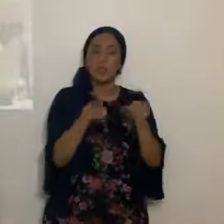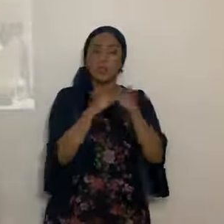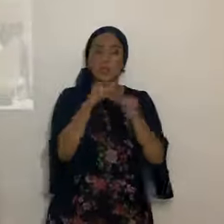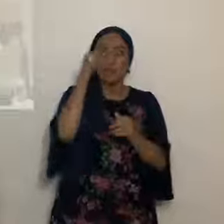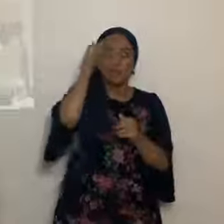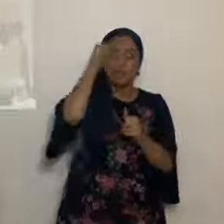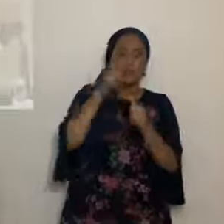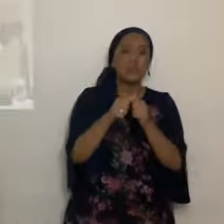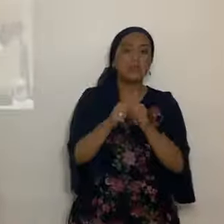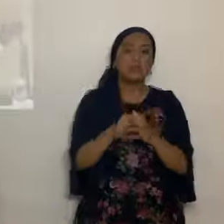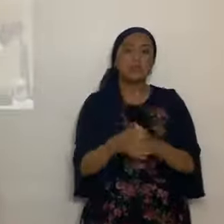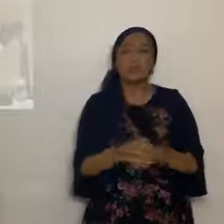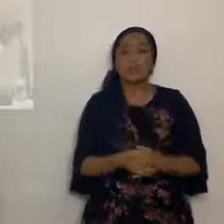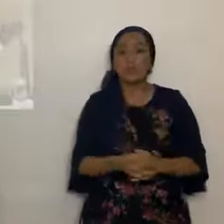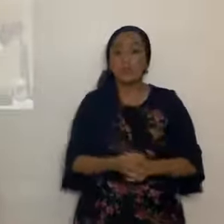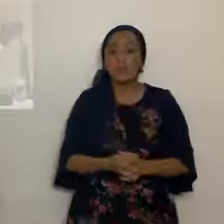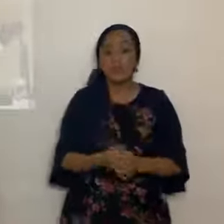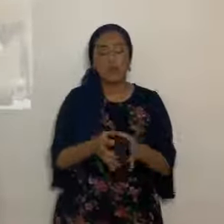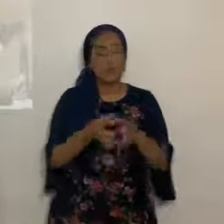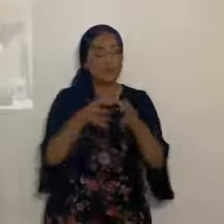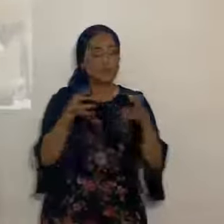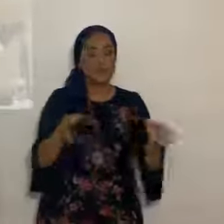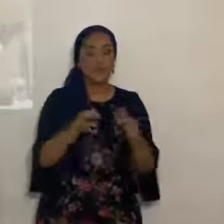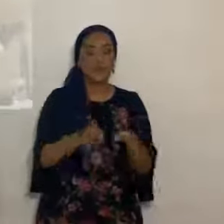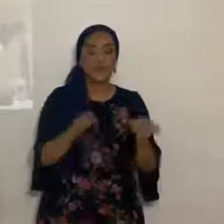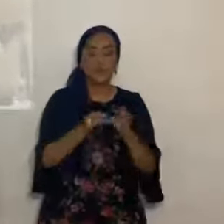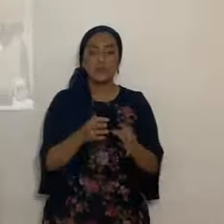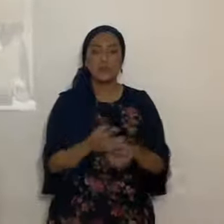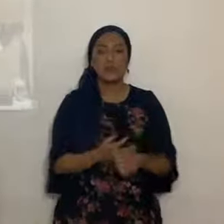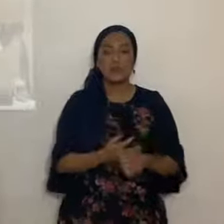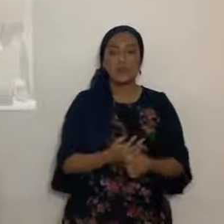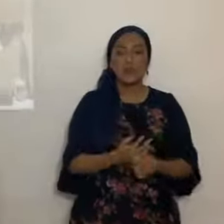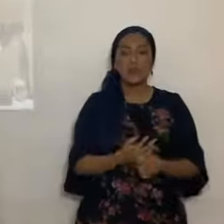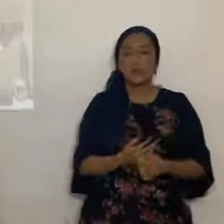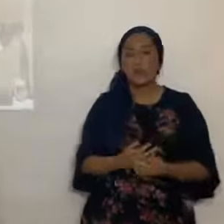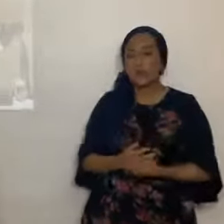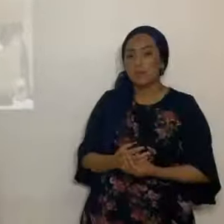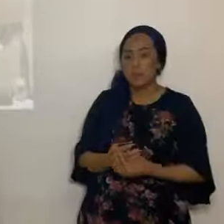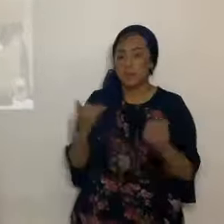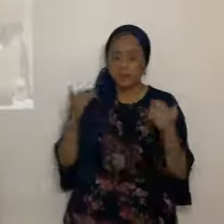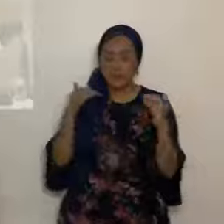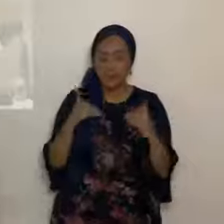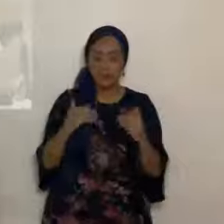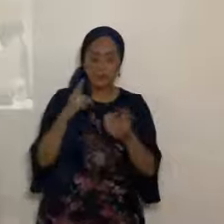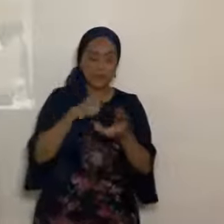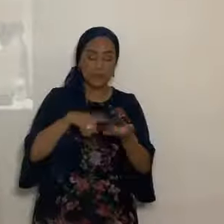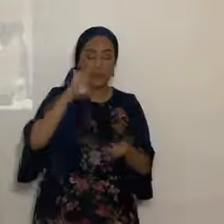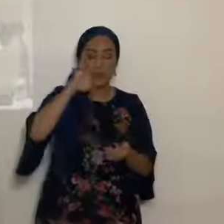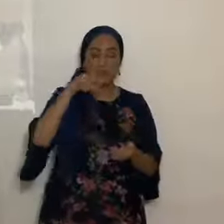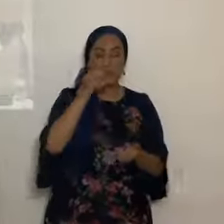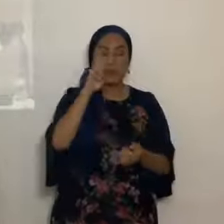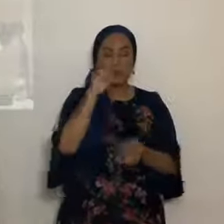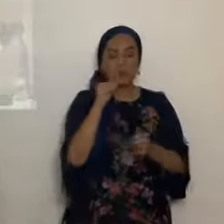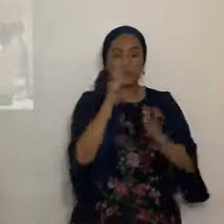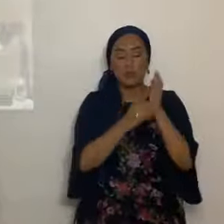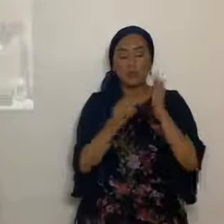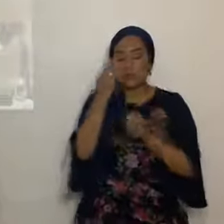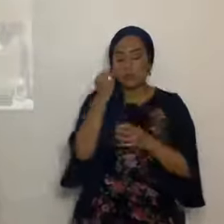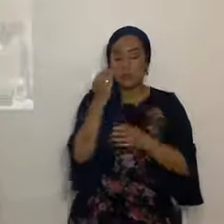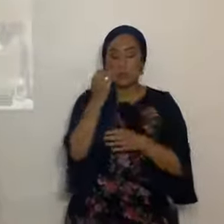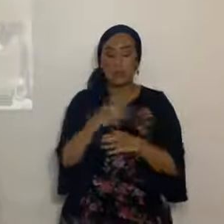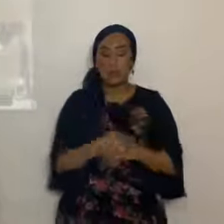sea, muy importantes estos textos, estos versos. Ahora vamos a Juan, en el capítulo 14,